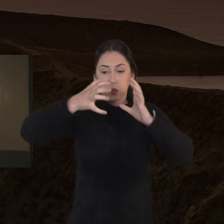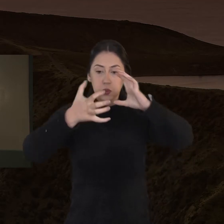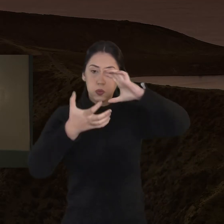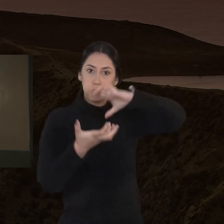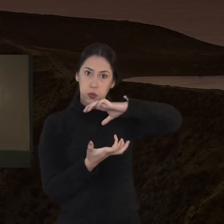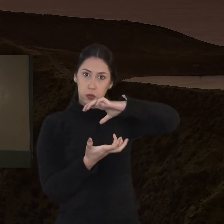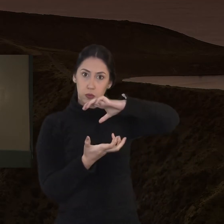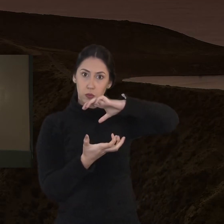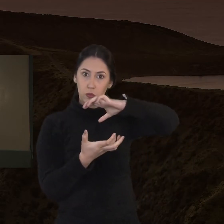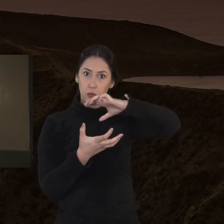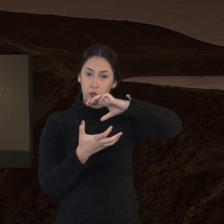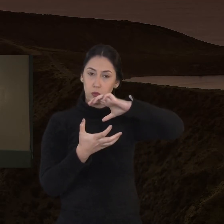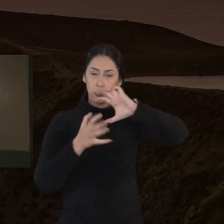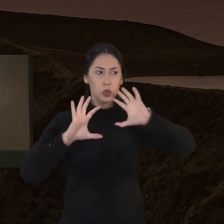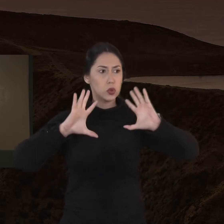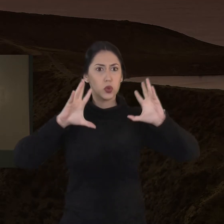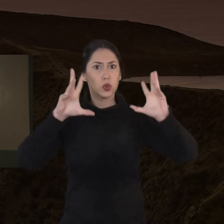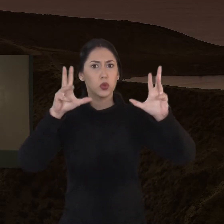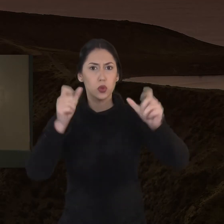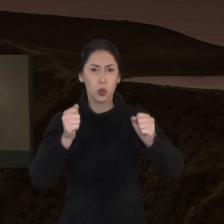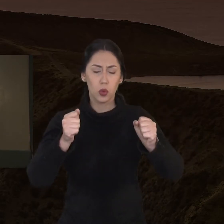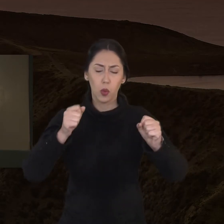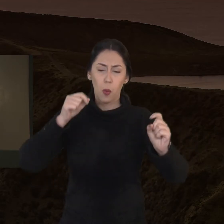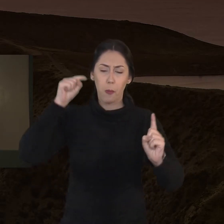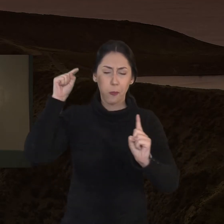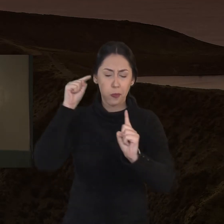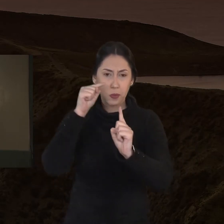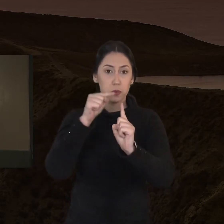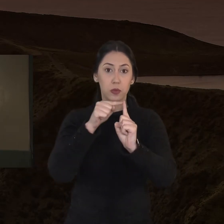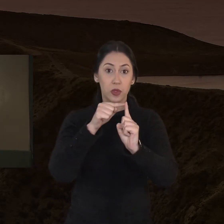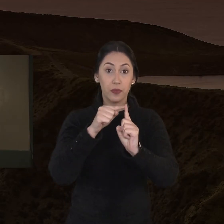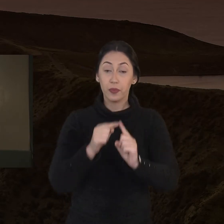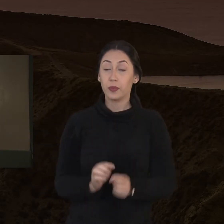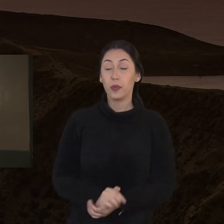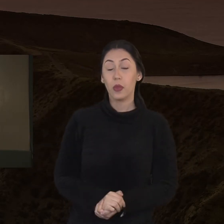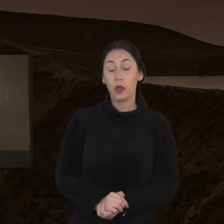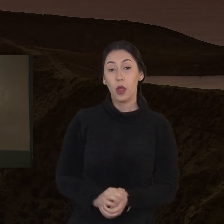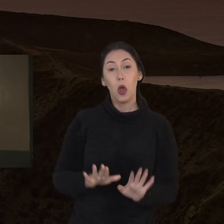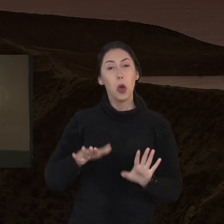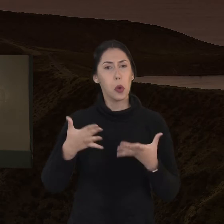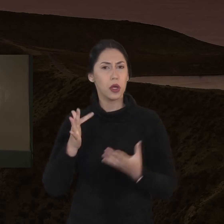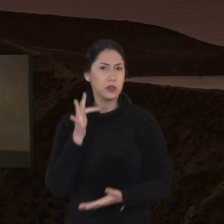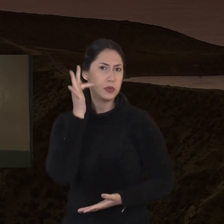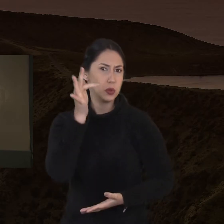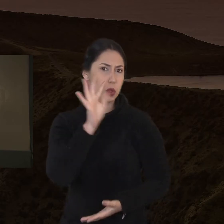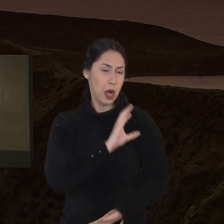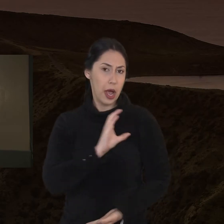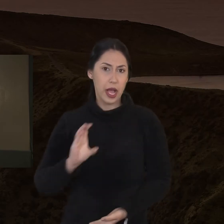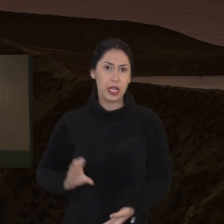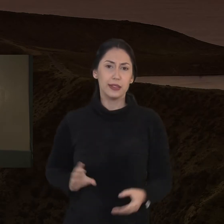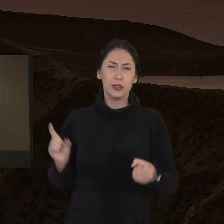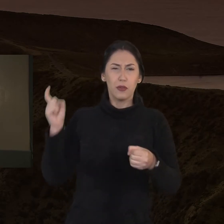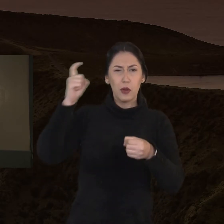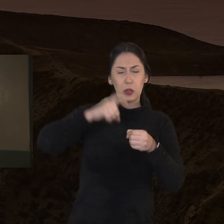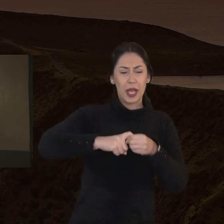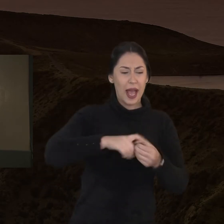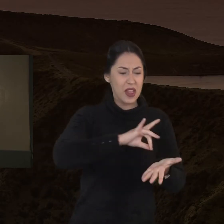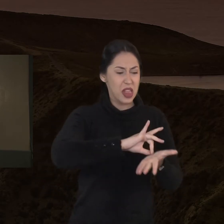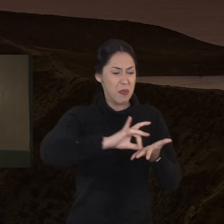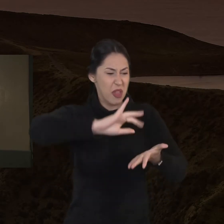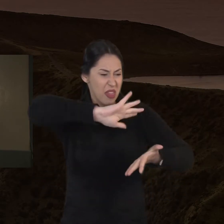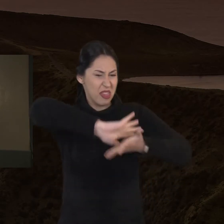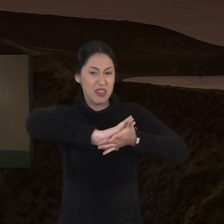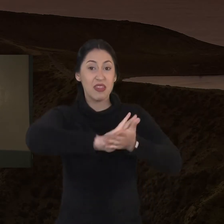uma coisa espacial ele em cabeça todas as coisas quando cristo voltar todos os inimigos que vem debaixo dos seus pés